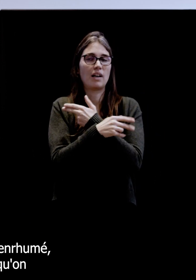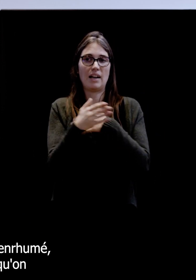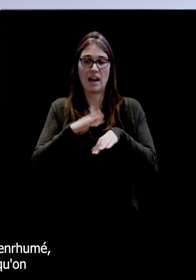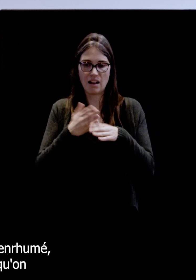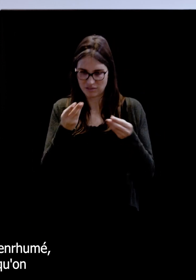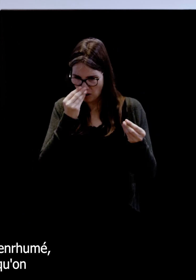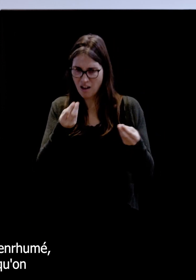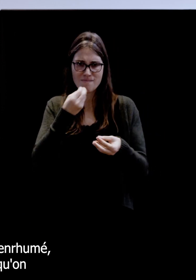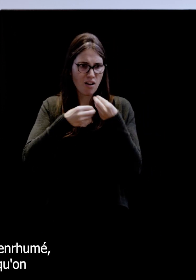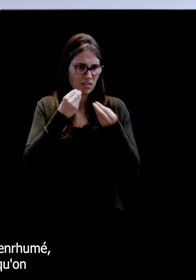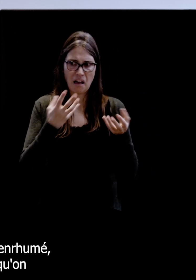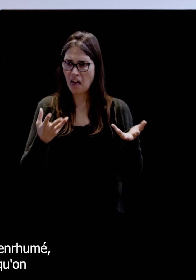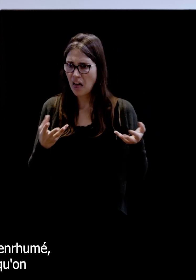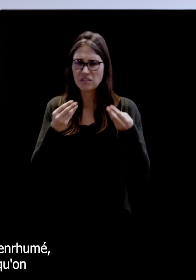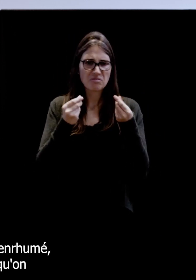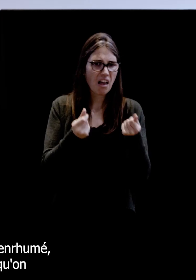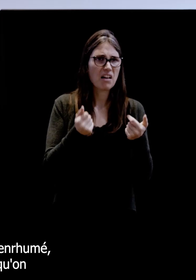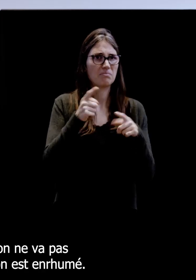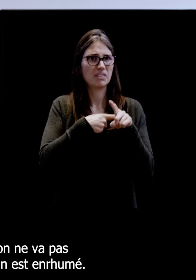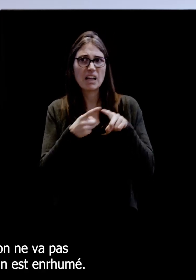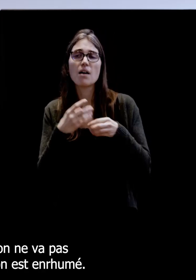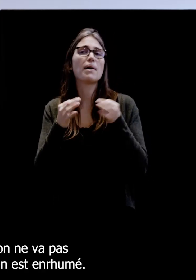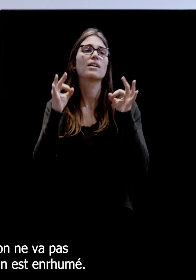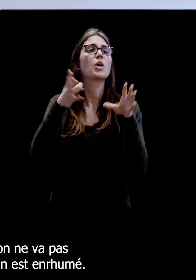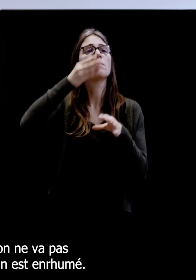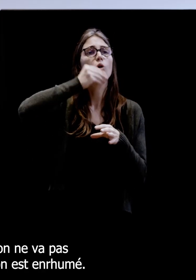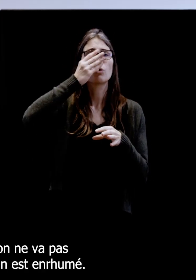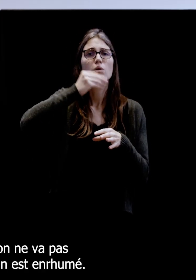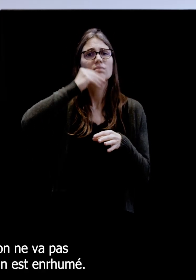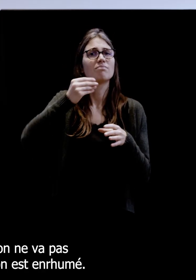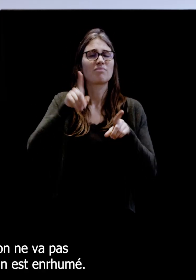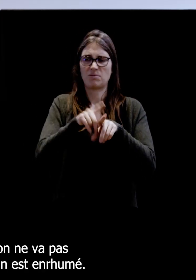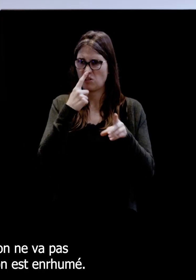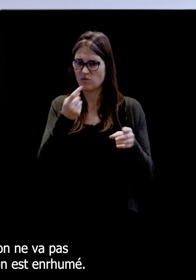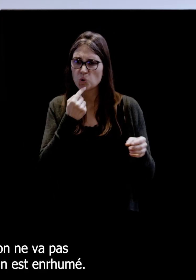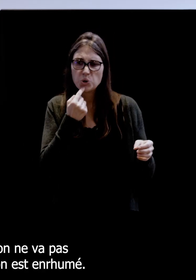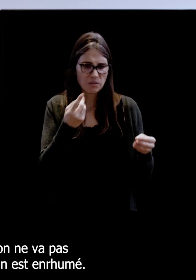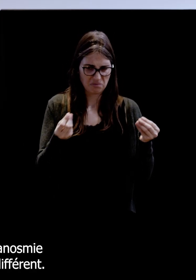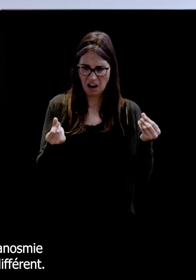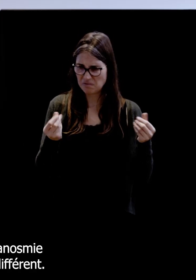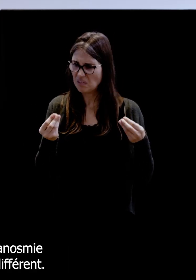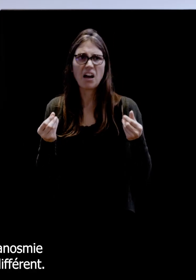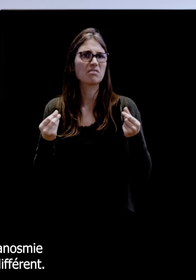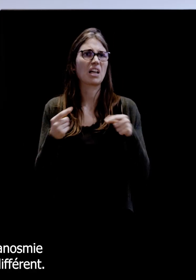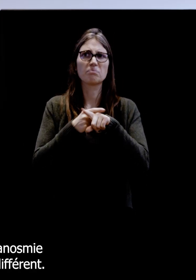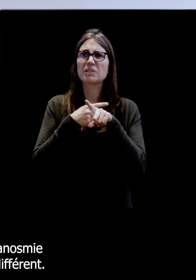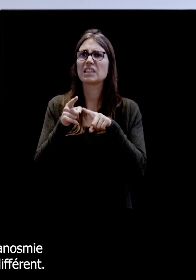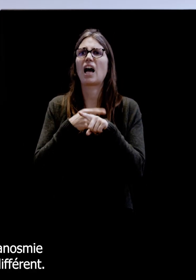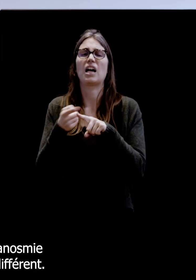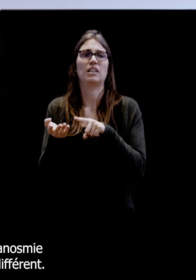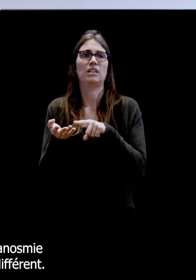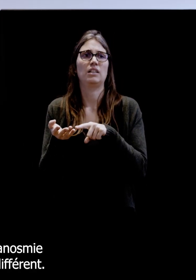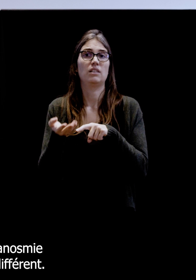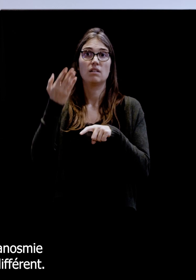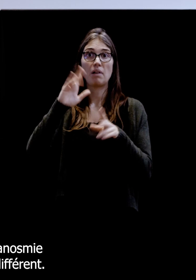Mais bon, quand on est enrhumé, on se rend compte qu'on a moins d'appétence et qu'on ne va pas goûter un bon vin un jour on est enrhumé, ce serait dommage.